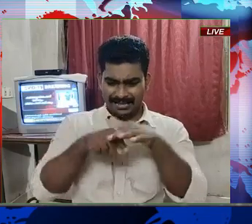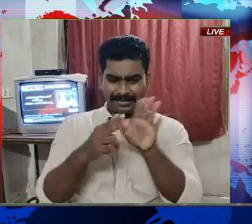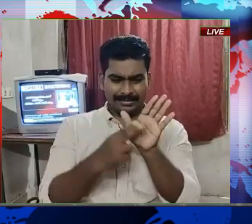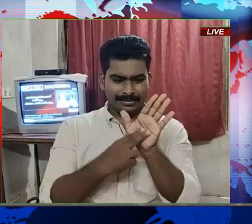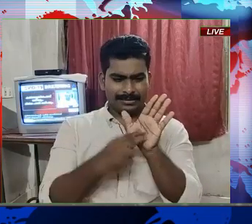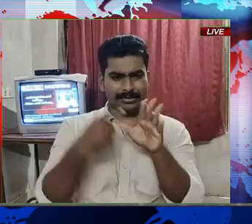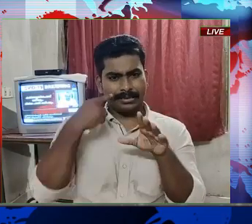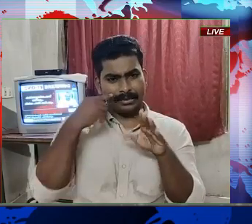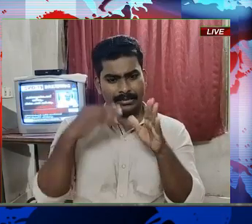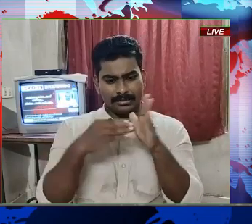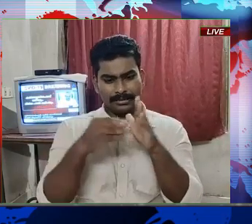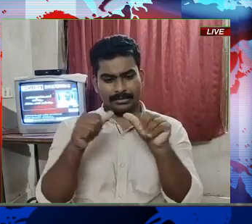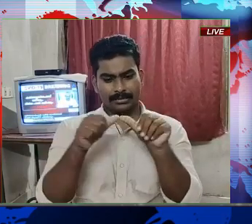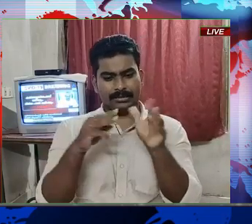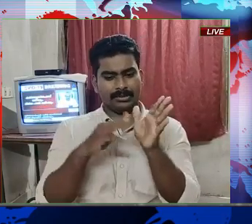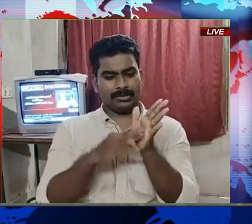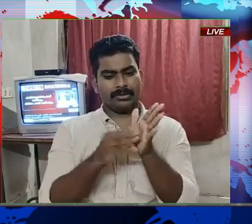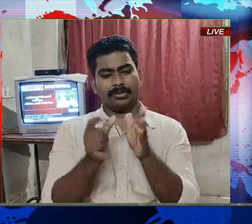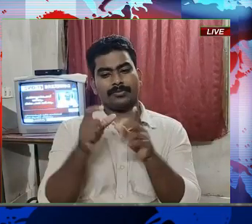60 പേര്